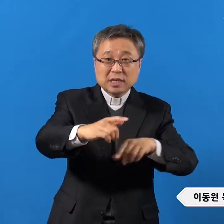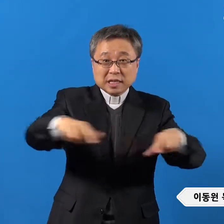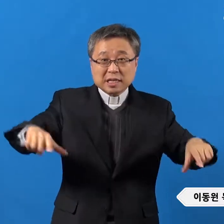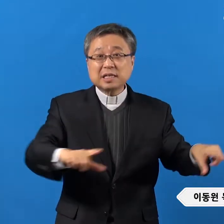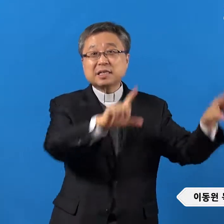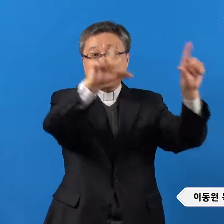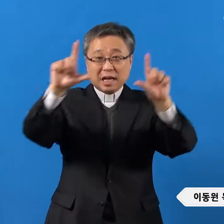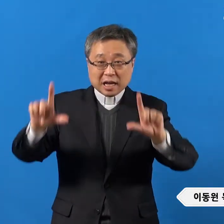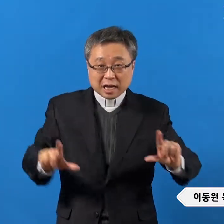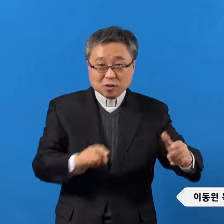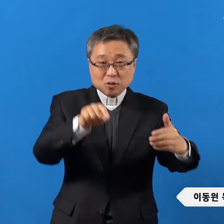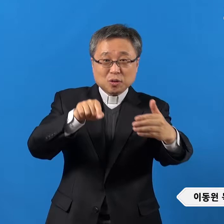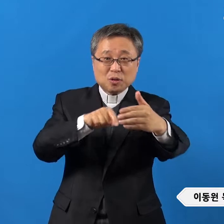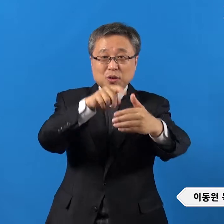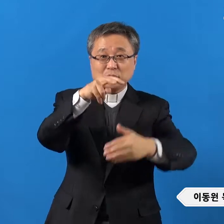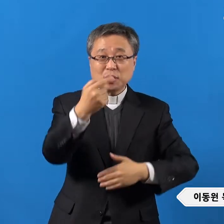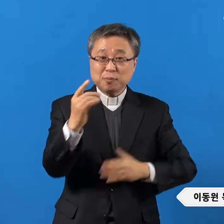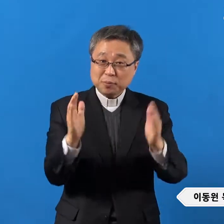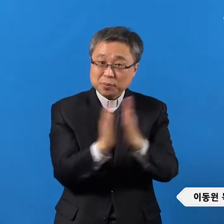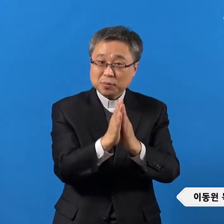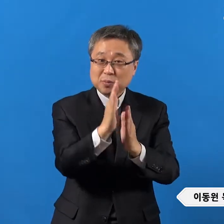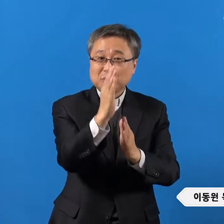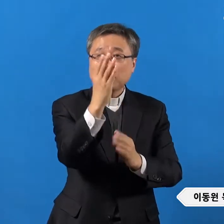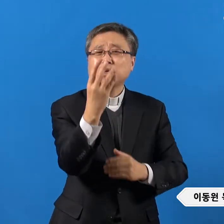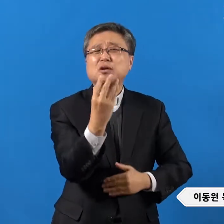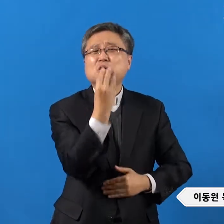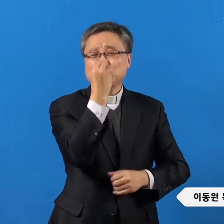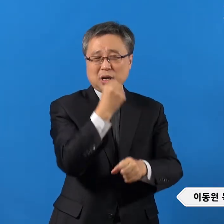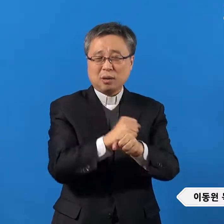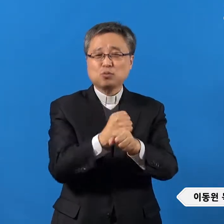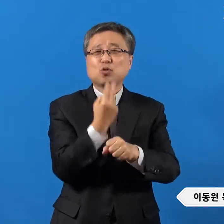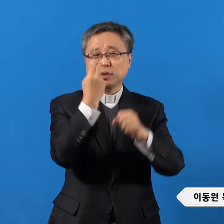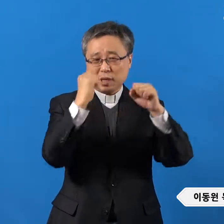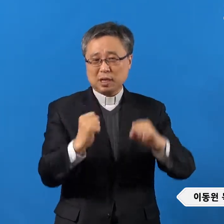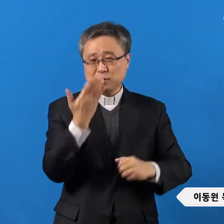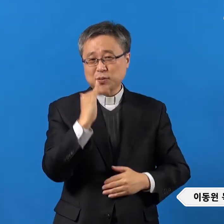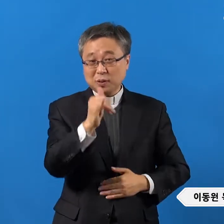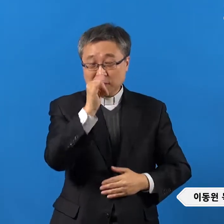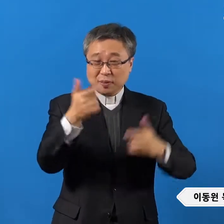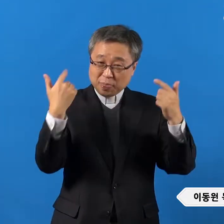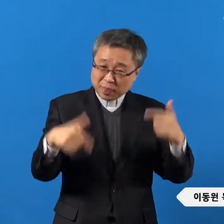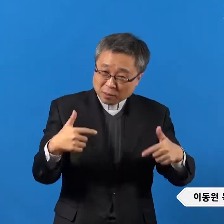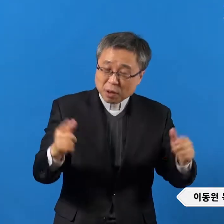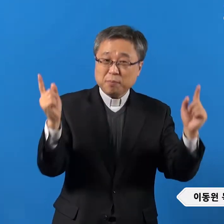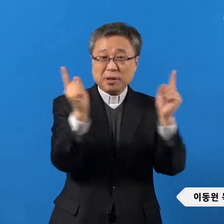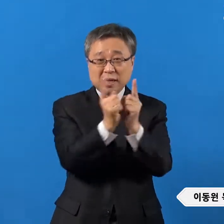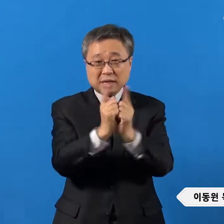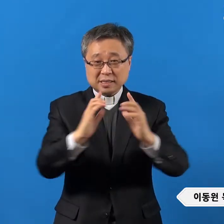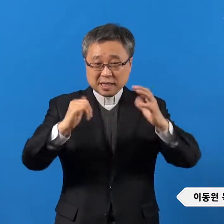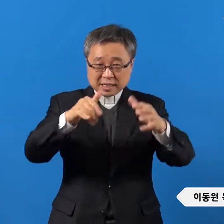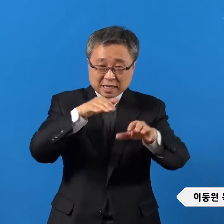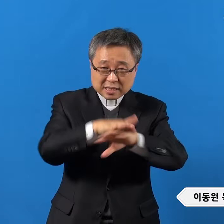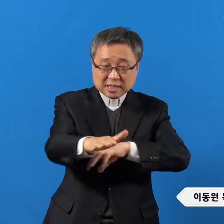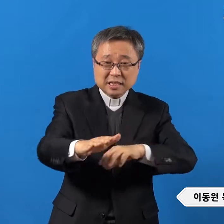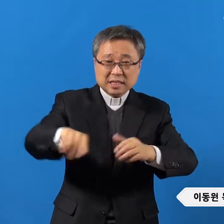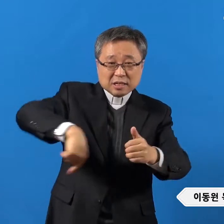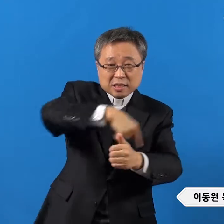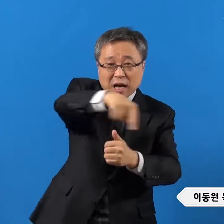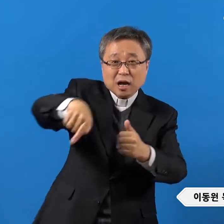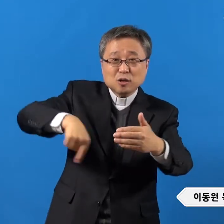빛나는 거룩함은 존재할 수가 있다는 것입니다. 우리가 날마다 대하는 세속적인 현실 속에서도 하나님의 거룩한